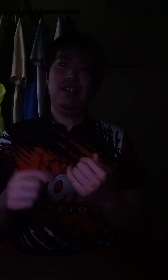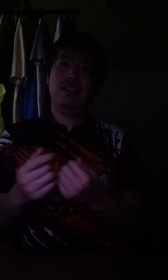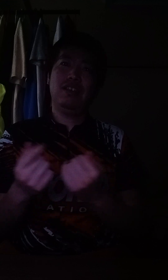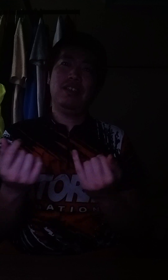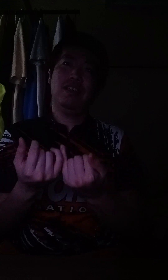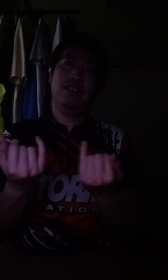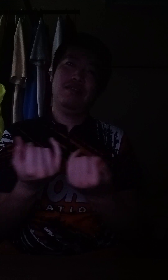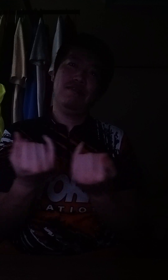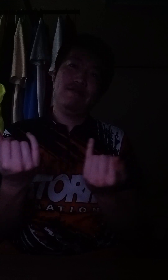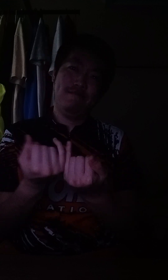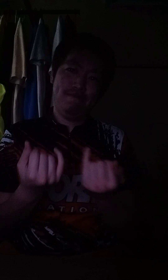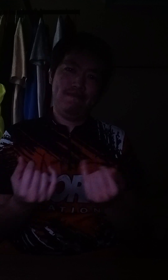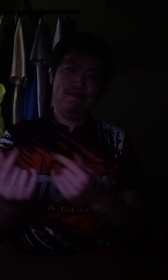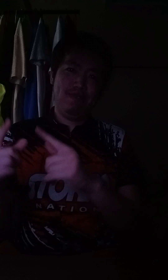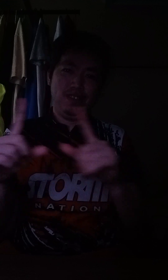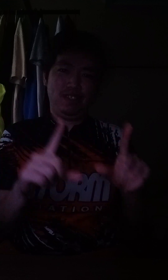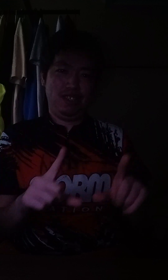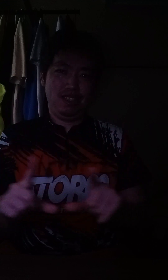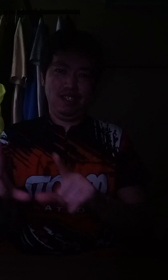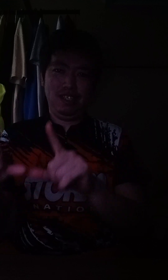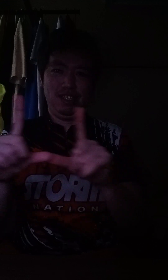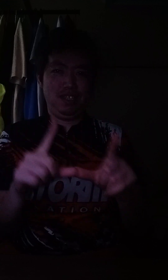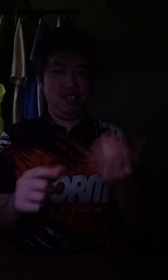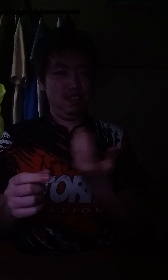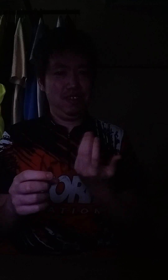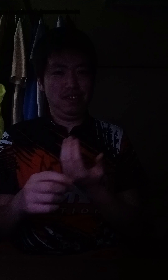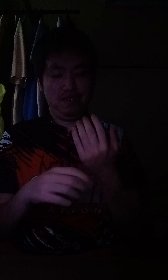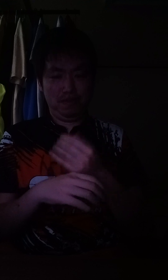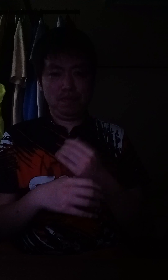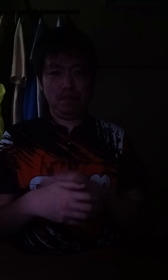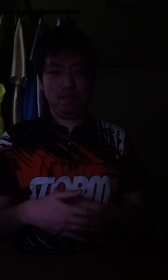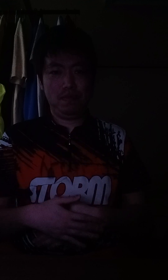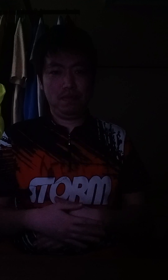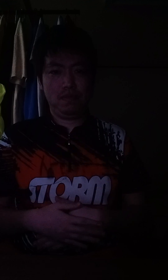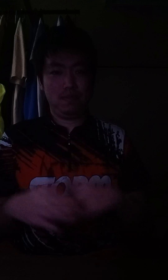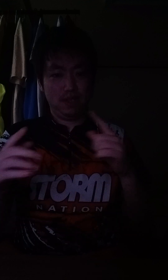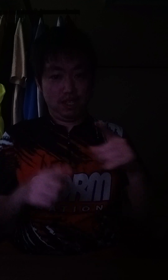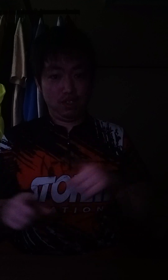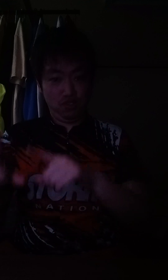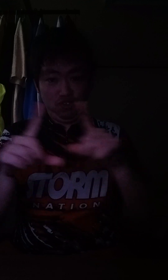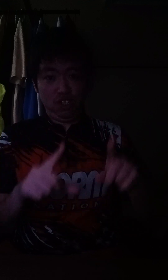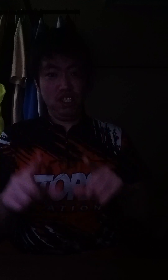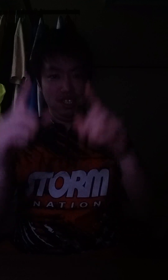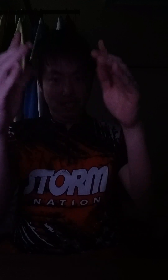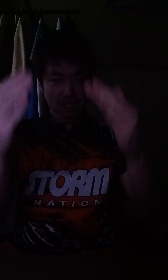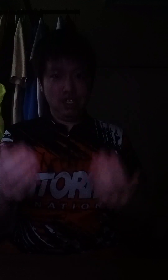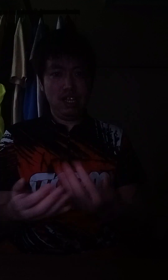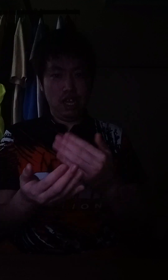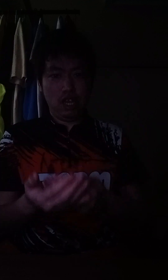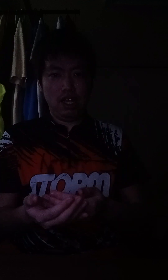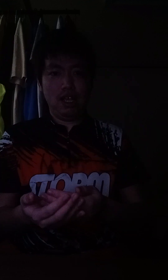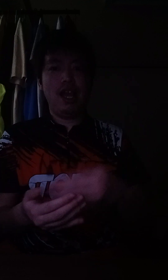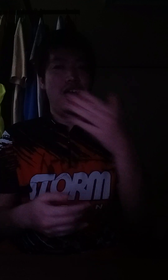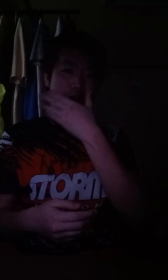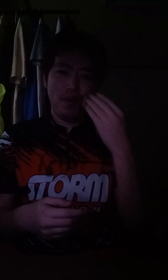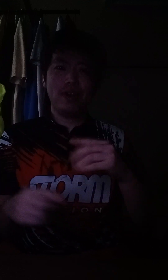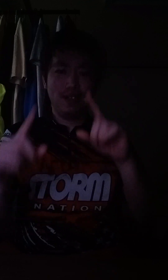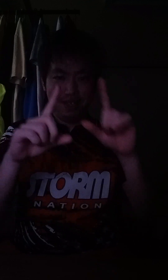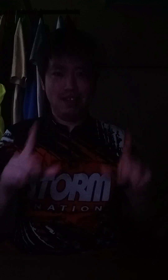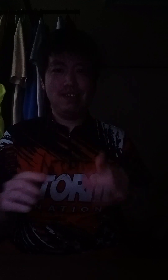가족이 함께 있기에 결코 두렵지 않습니다. 하루하루 성장하는 승현이에게 행복한 웃음이 끊이질